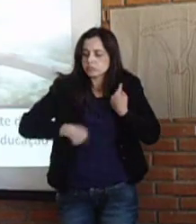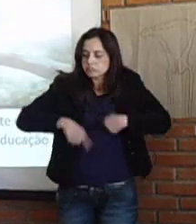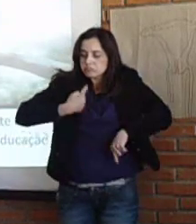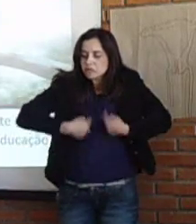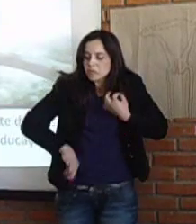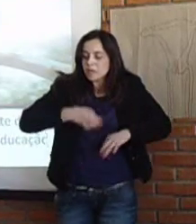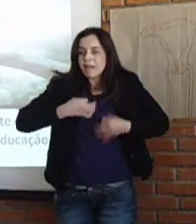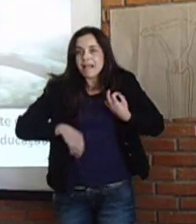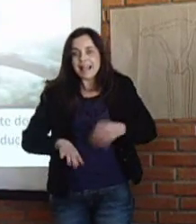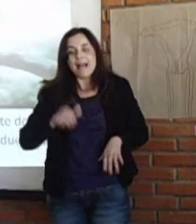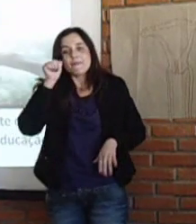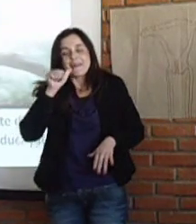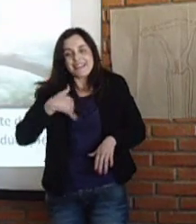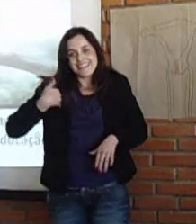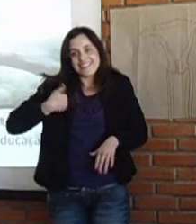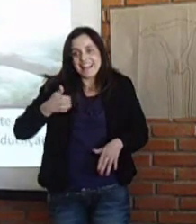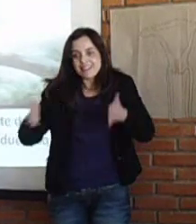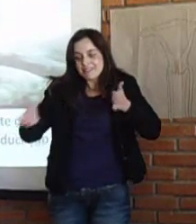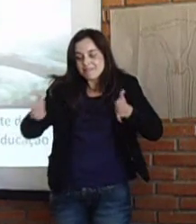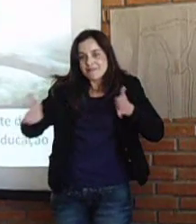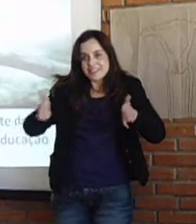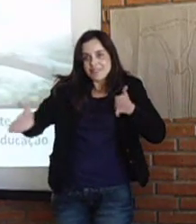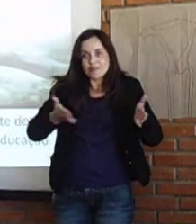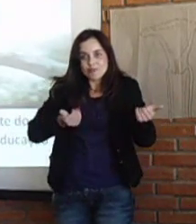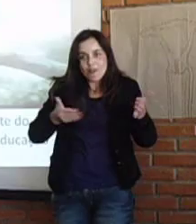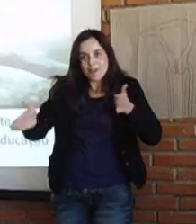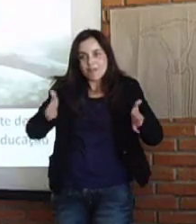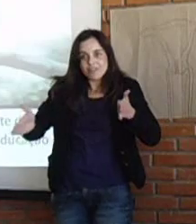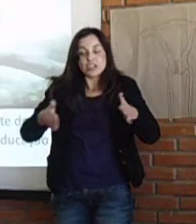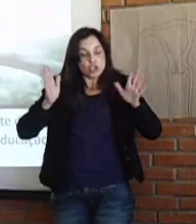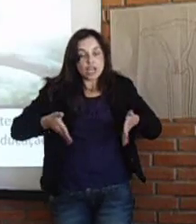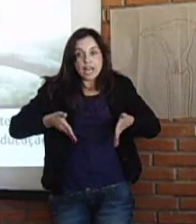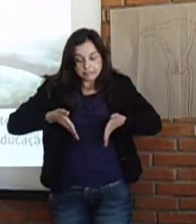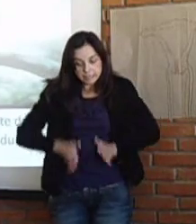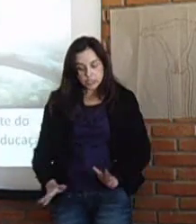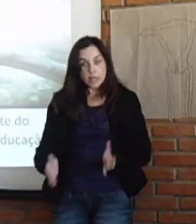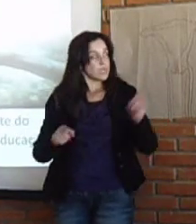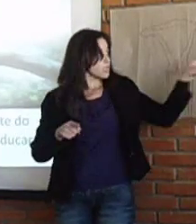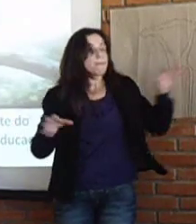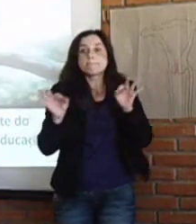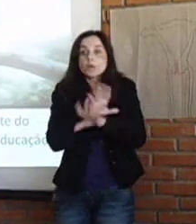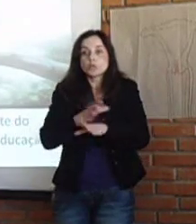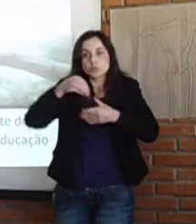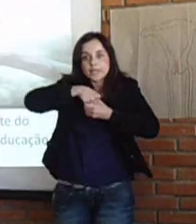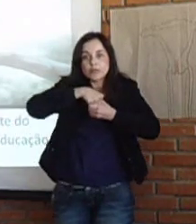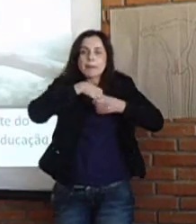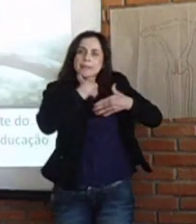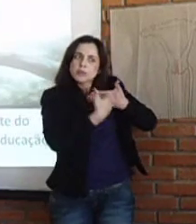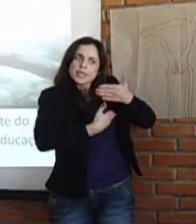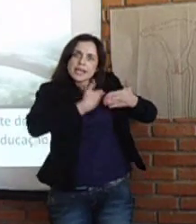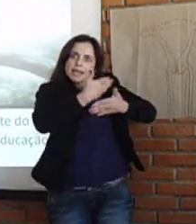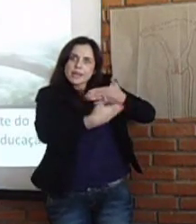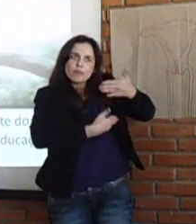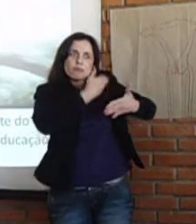momento, quando a menina está na puberdade, esses óvulos que ela já nasceu com eles, começam a ficar maduros. E em um